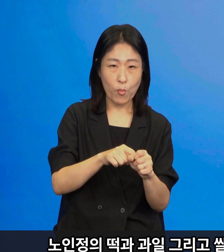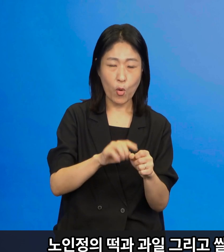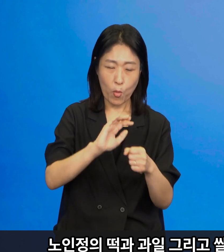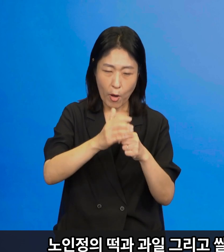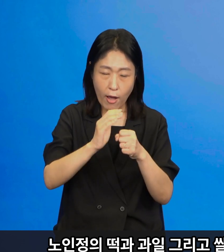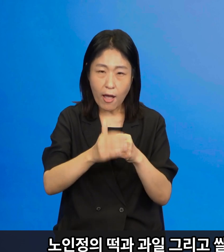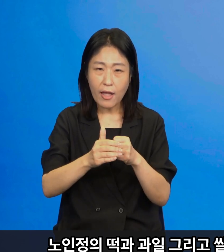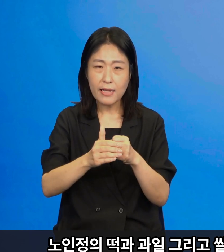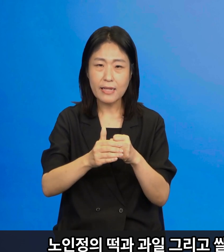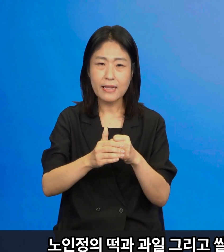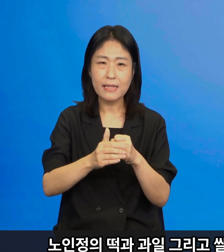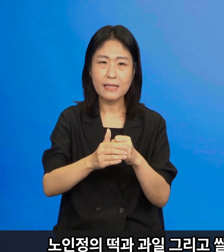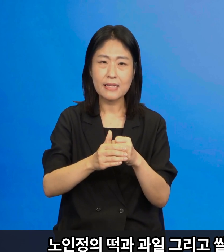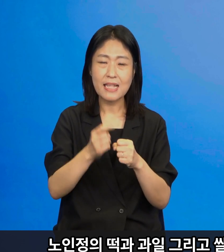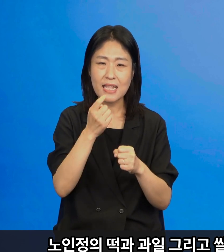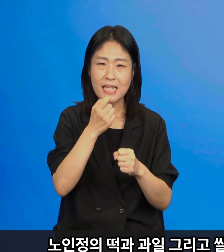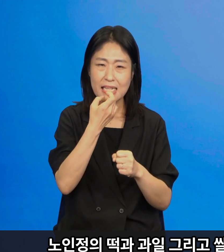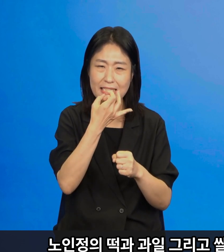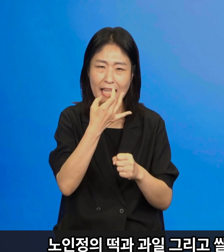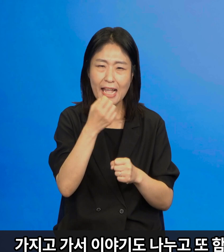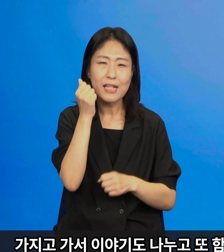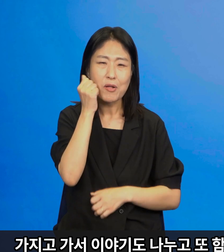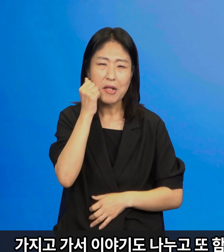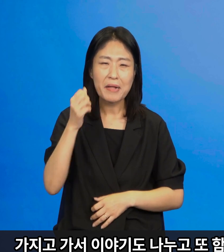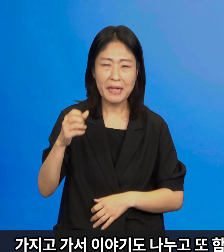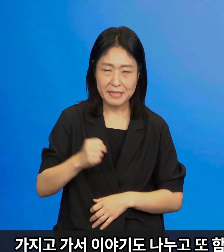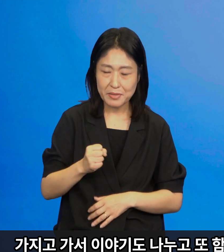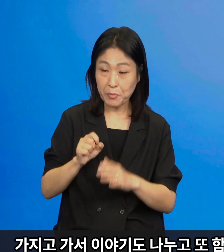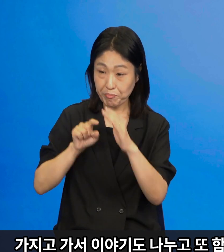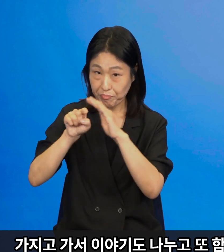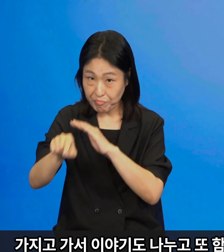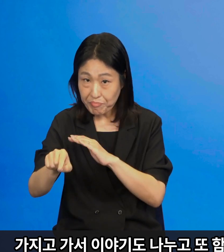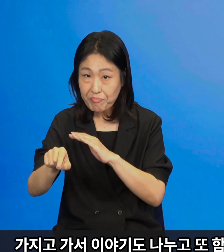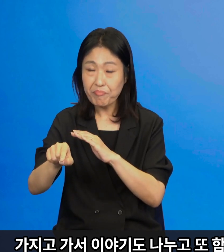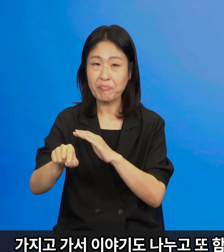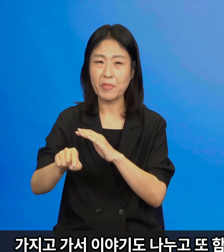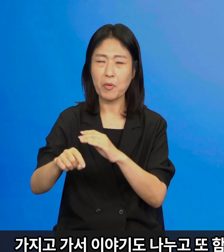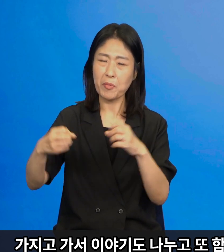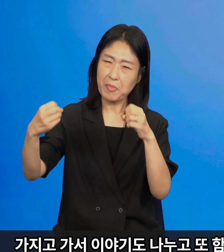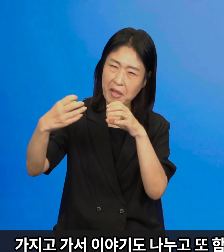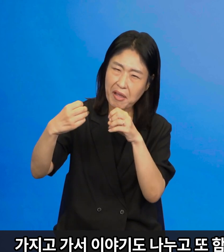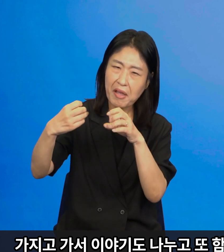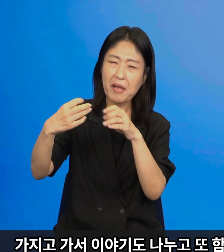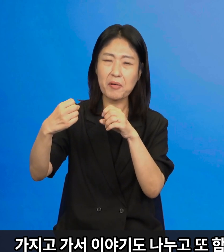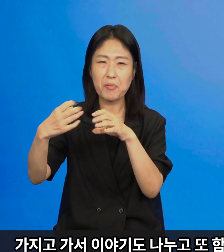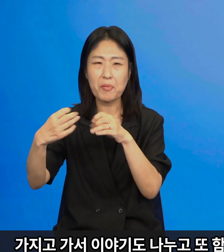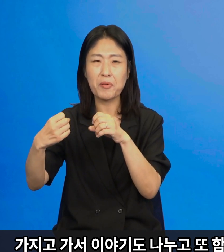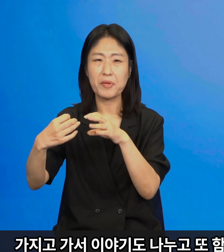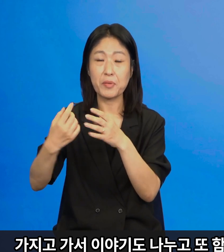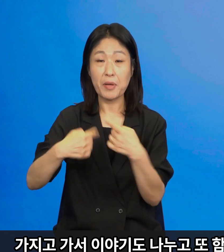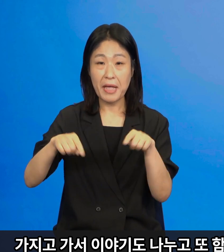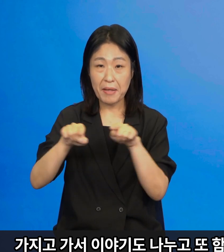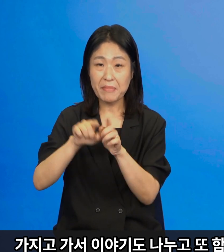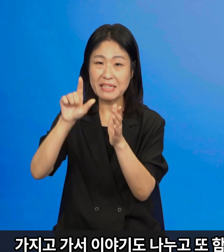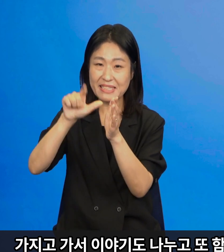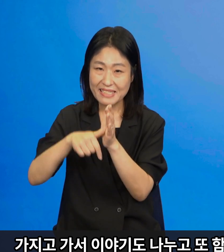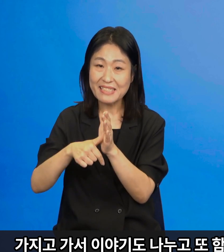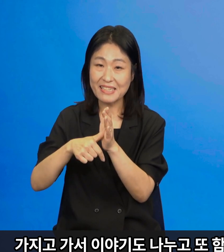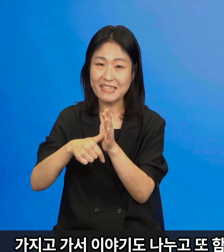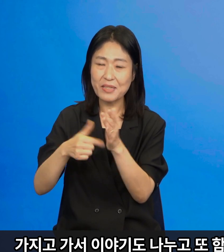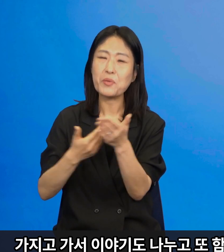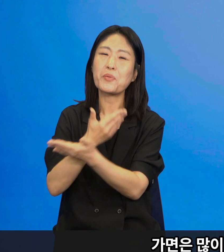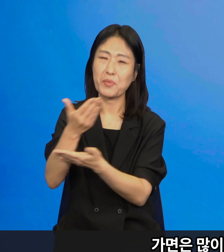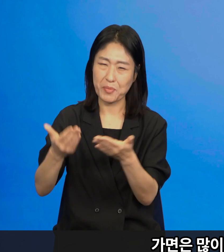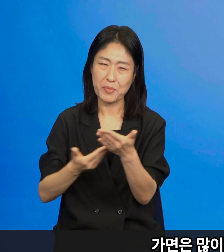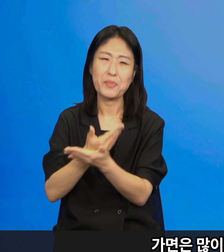그리고 쌀과자, 그런 과자 좋아하시더라고요. 가지고 가서 이야기도 나누고 또 함께하는 시간을 보내는